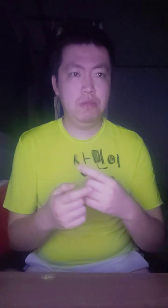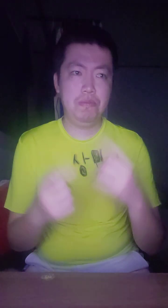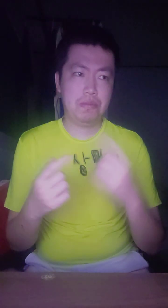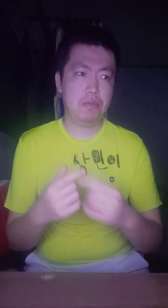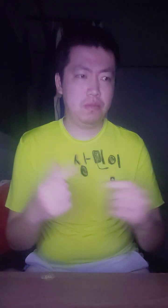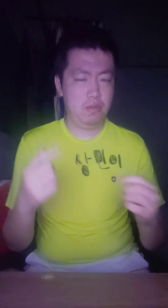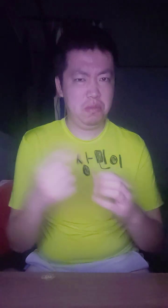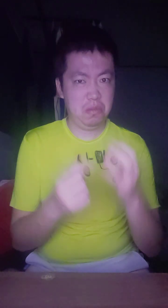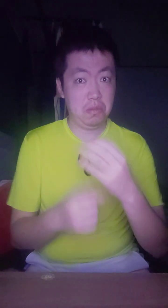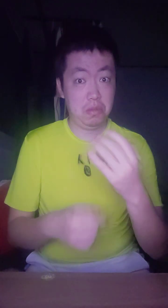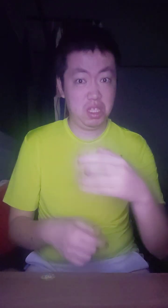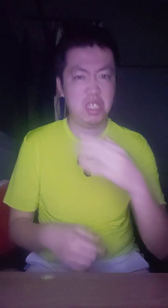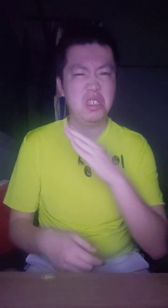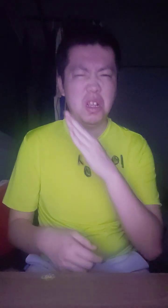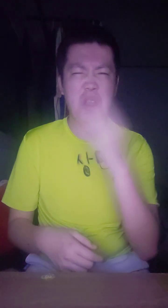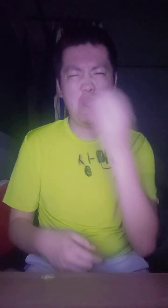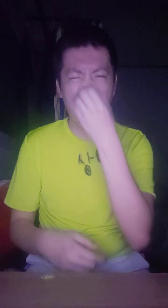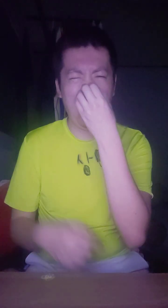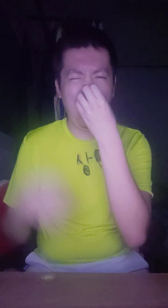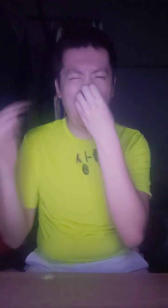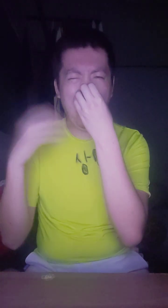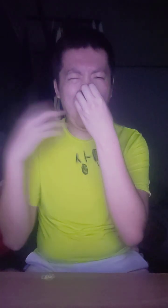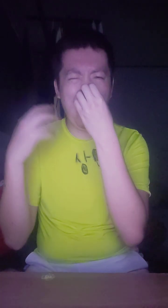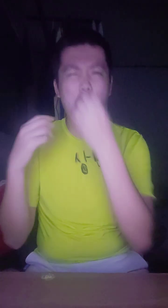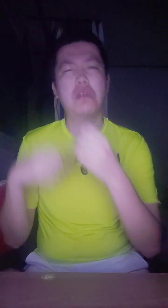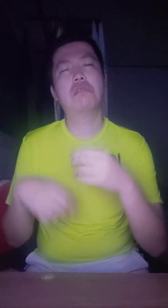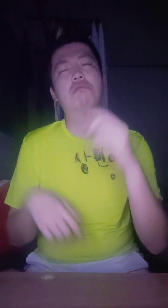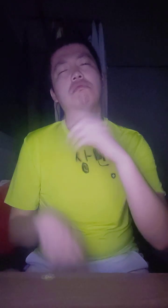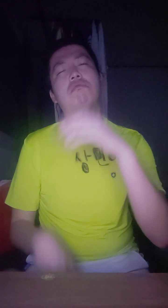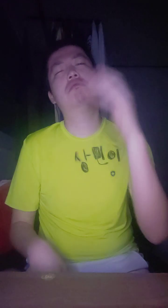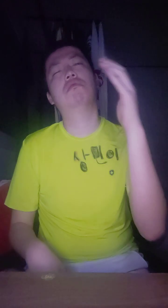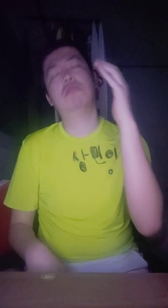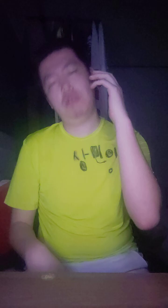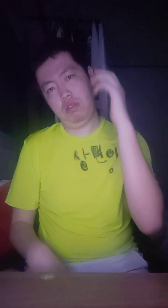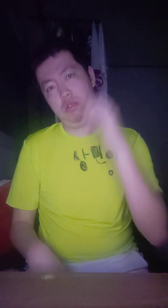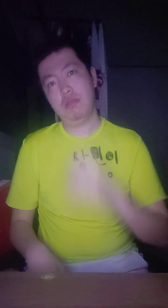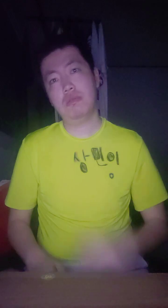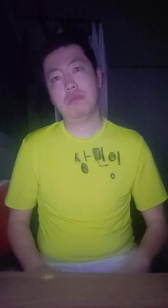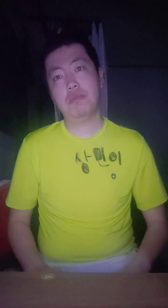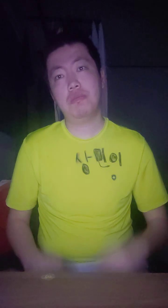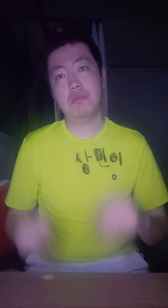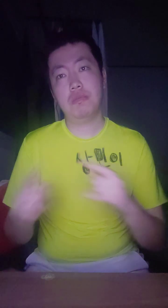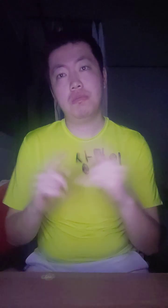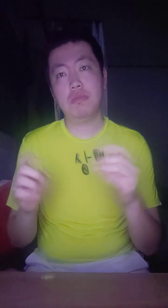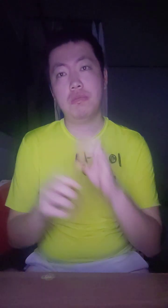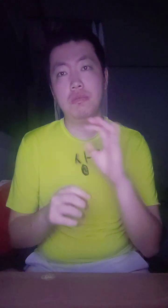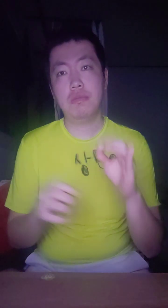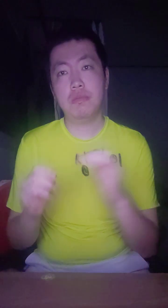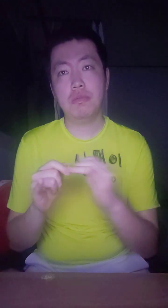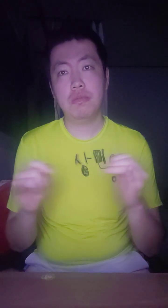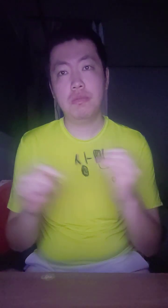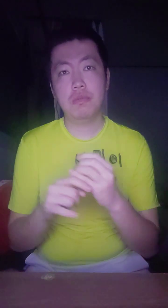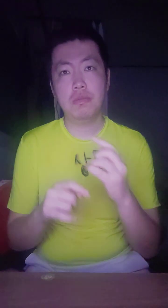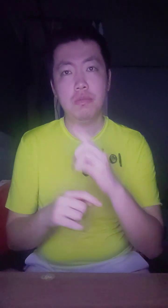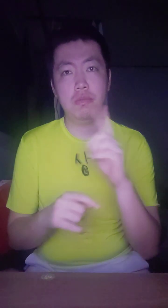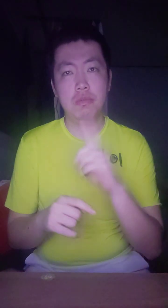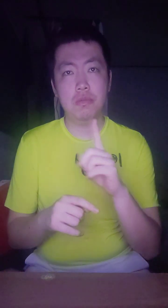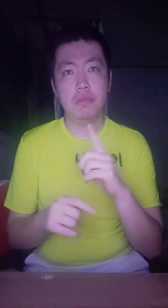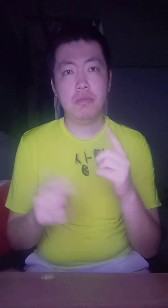냄새가 이렇게 쾌쾌한 냄새가 확 오면서 자기도 기절을 했다니까. 자, 문제의 화장실에서 났다는 이 냄새 확인을 위해서 사건이